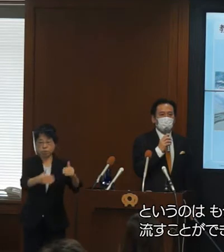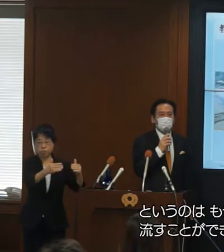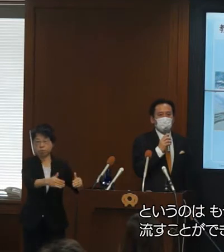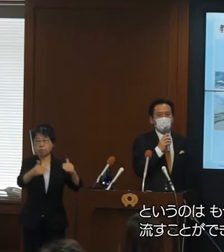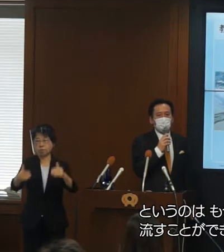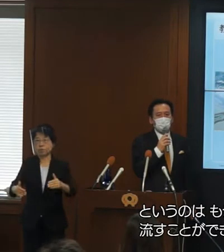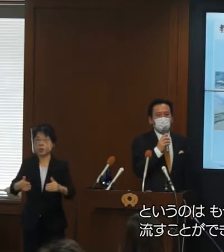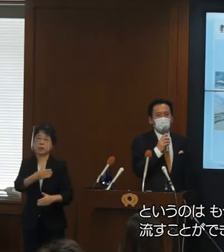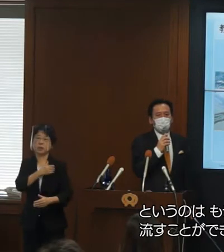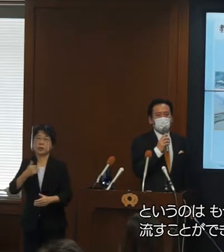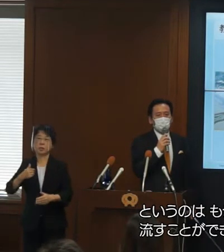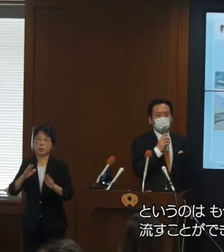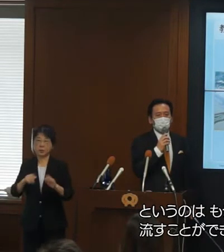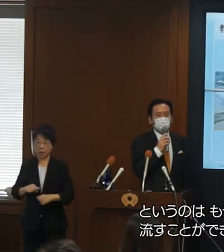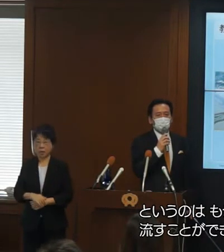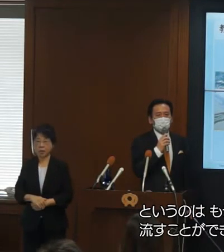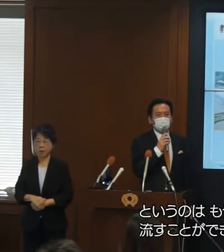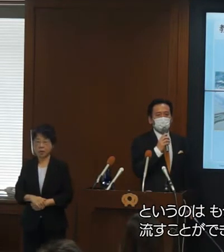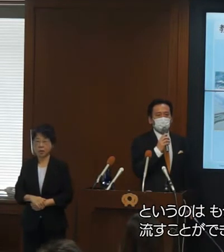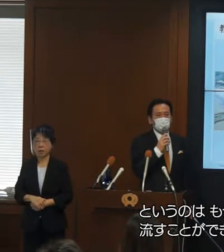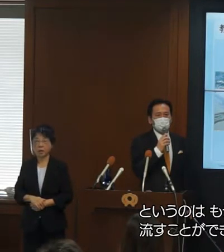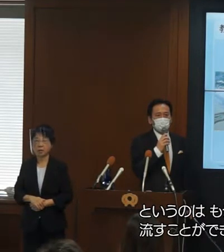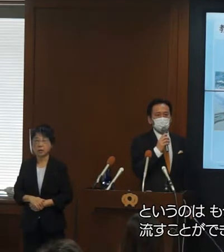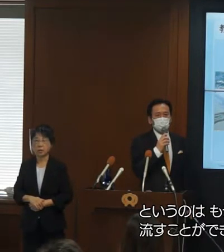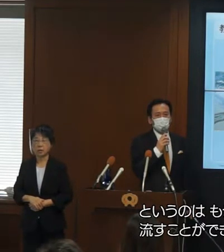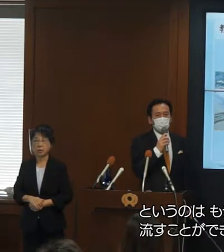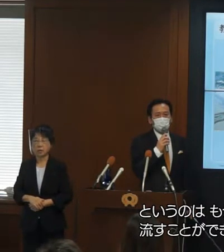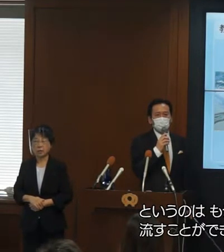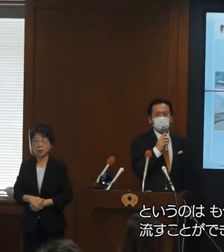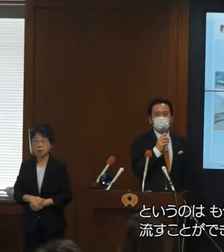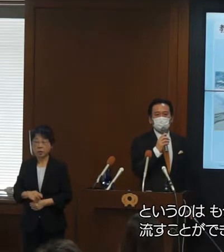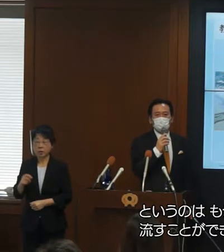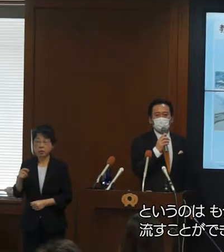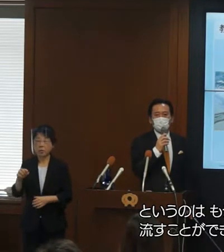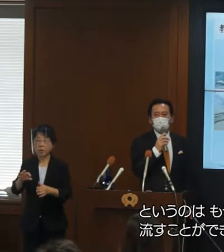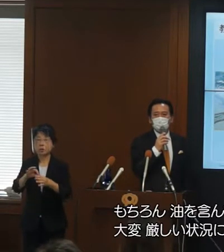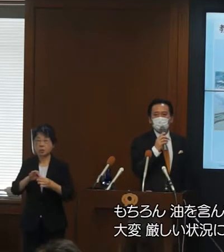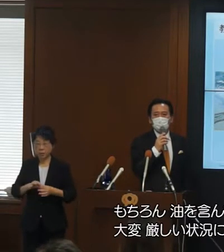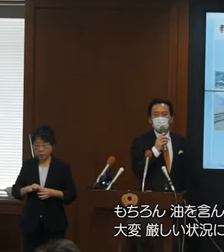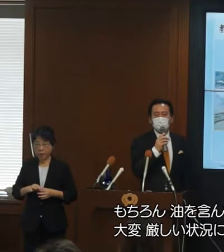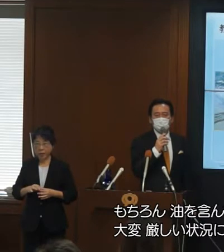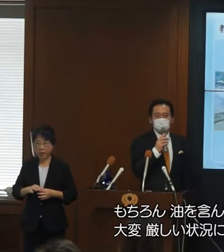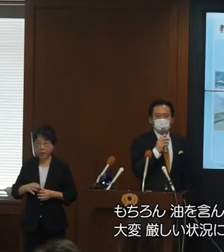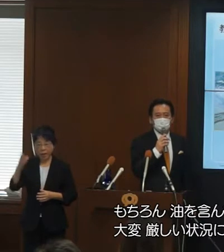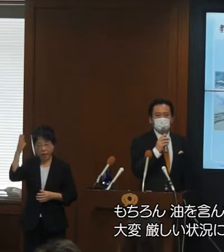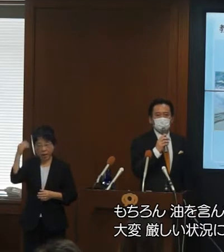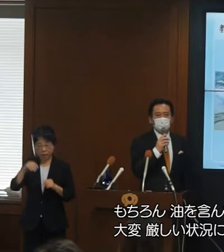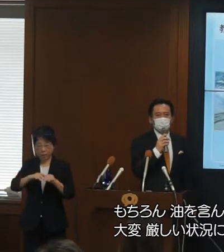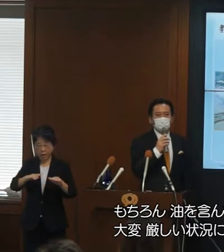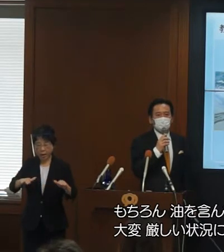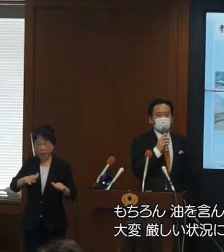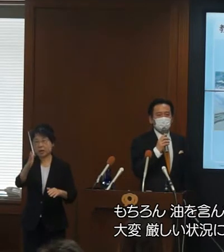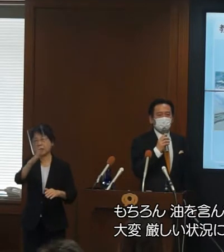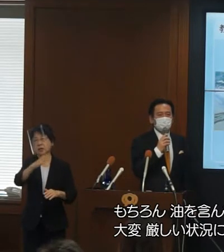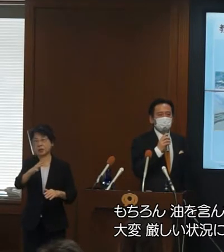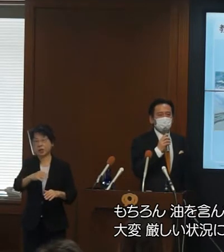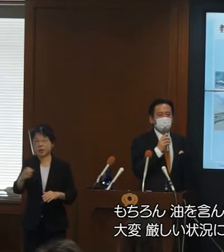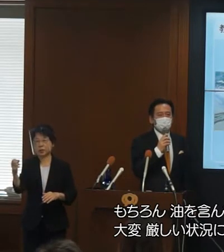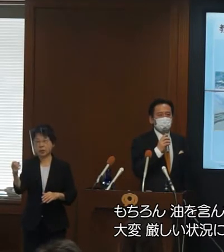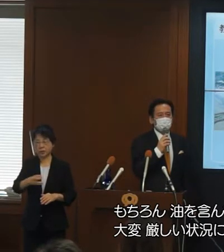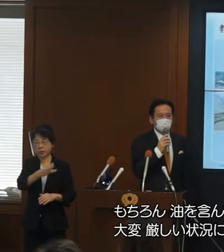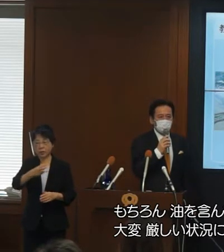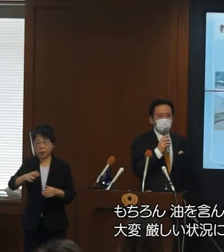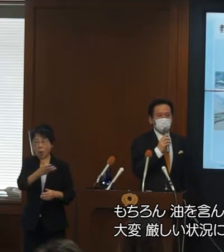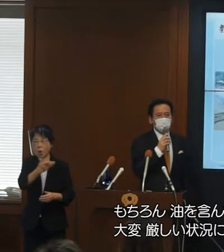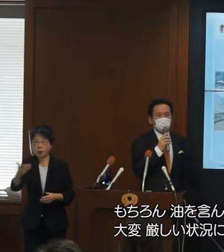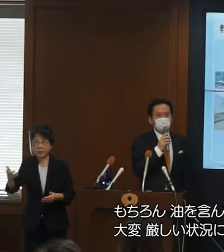ぐに川に六角川に流すことができましたので、もちろん油を含んでいな